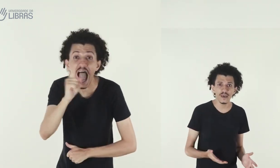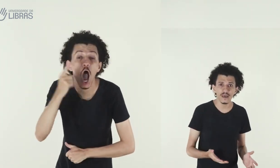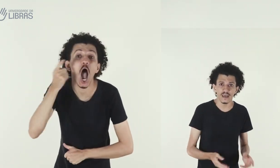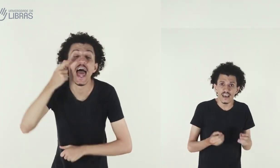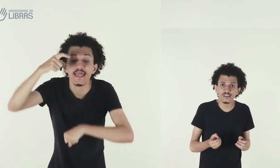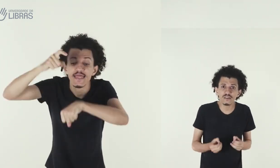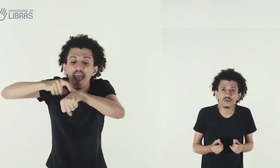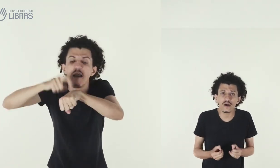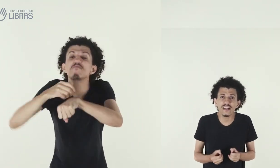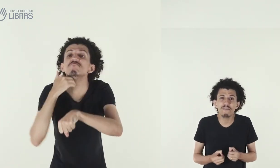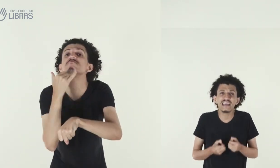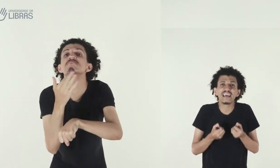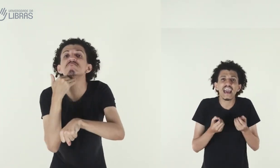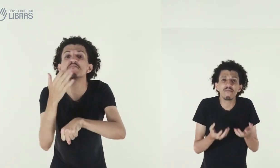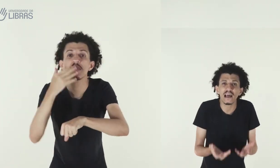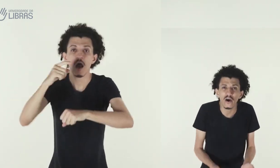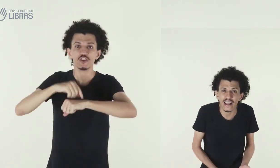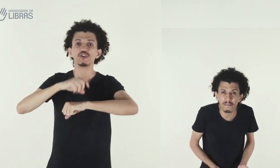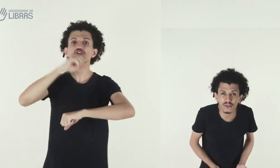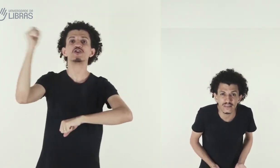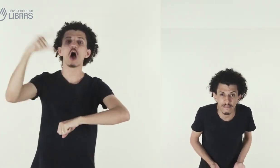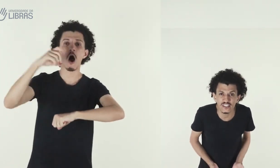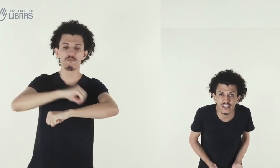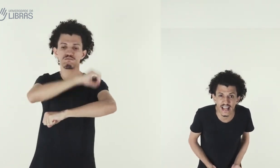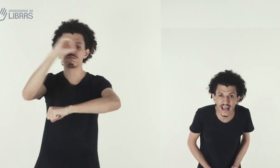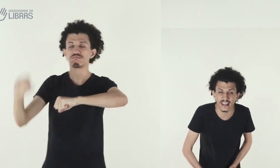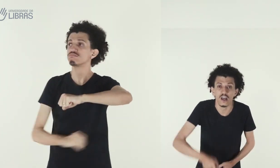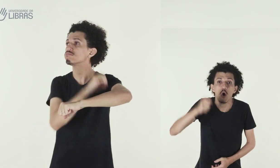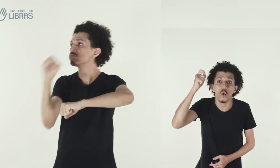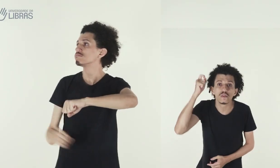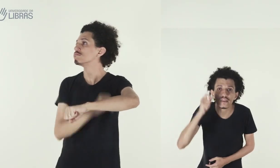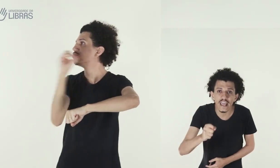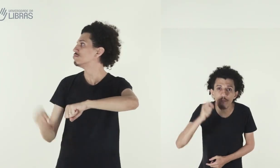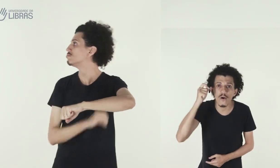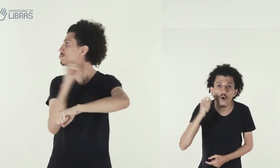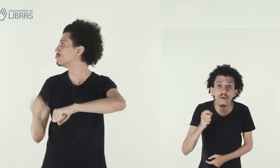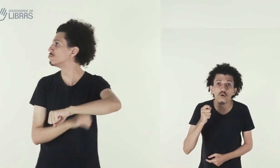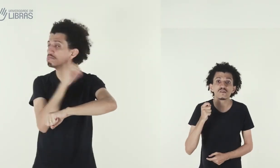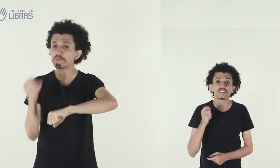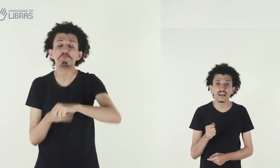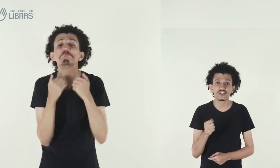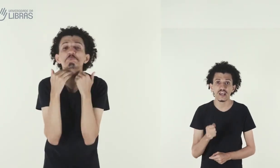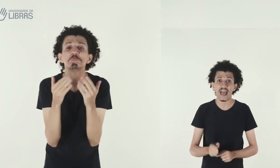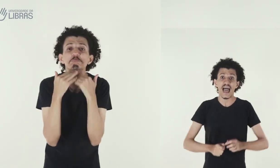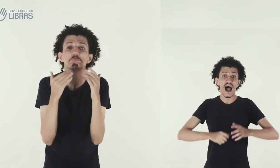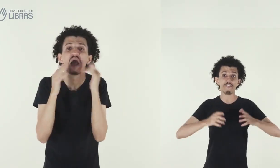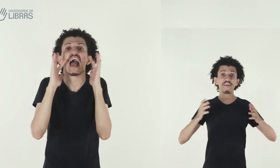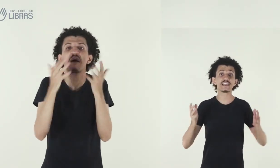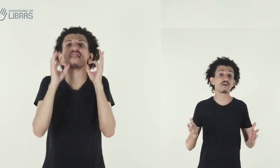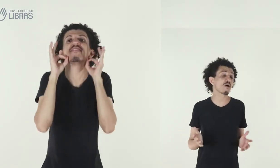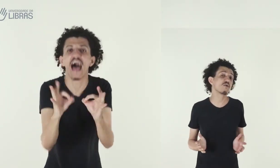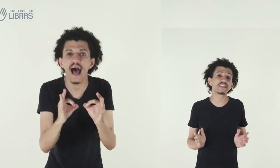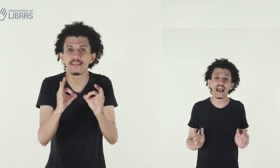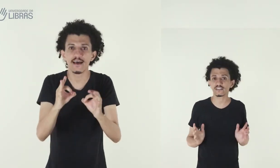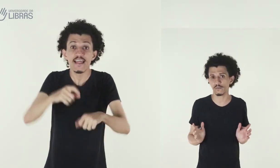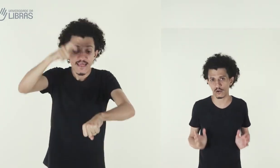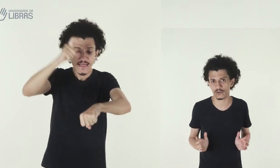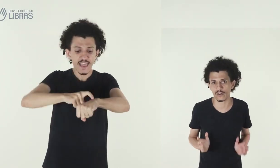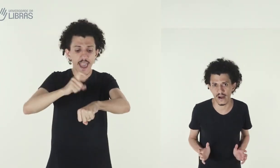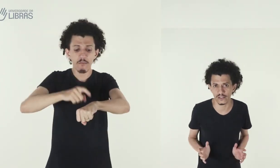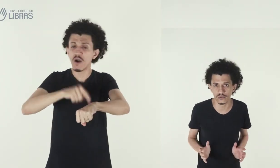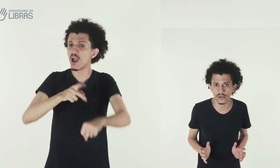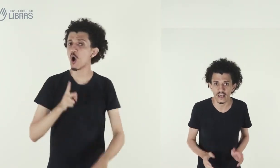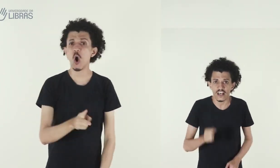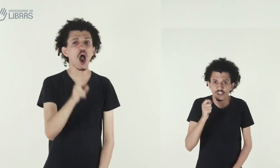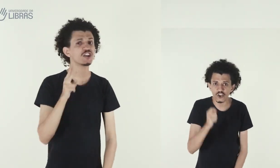se põe. Isso não torna ninguém melhor em absolutamente nada. O tempo é uma constante. A vida não acontece no